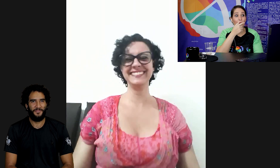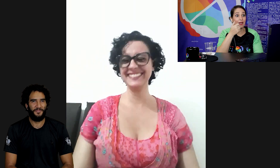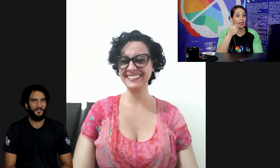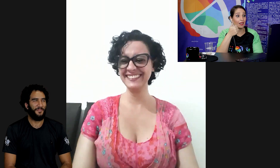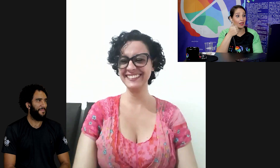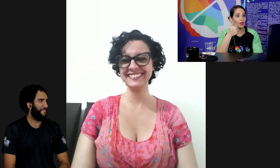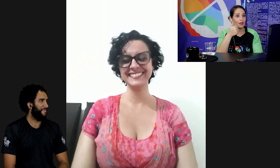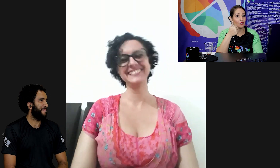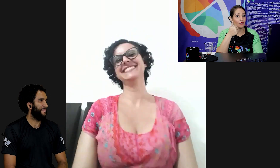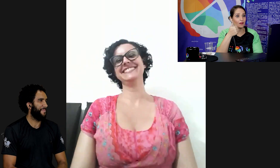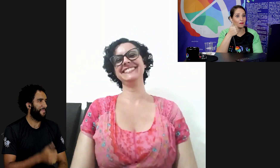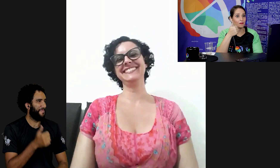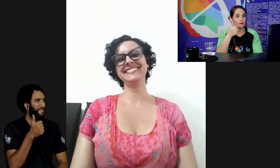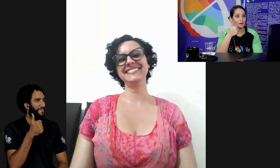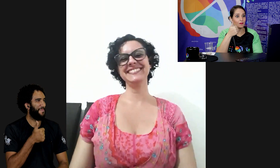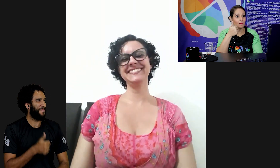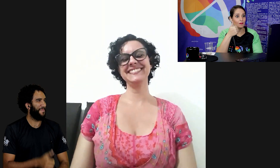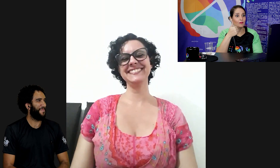Deu para entender, gente?